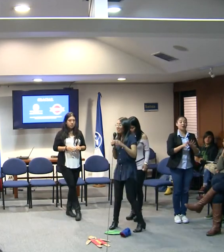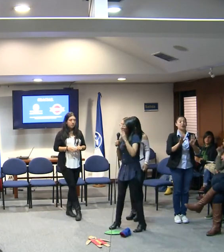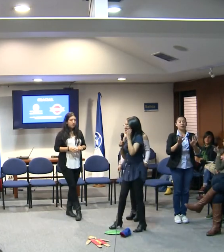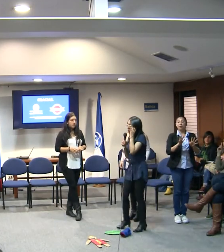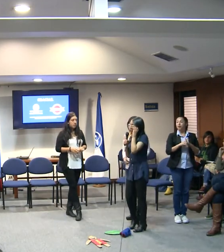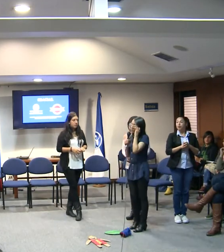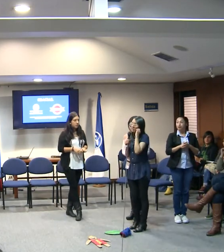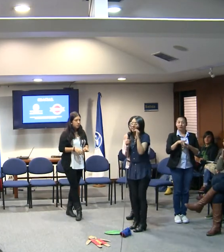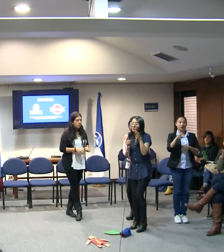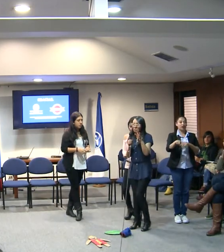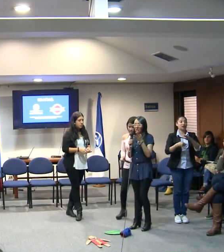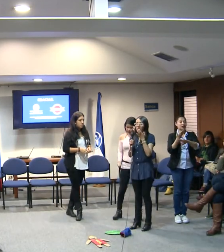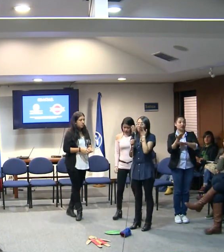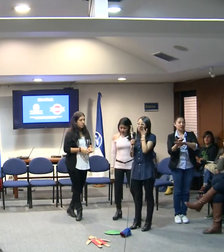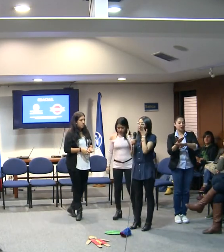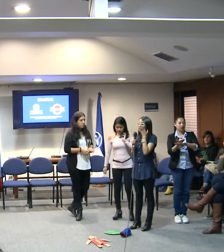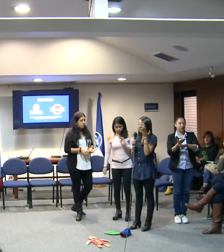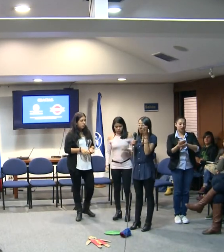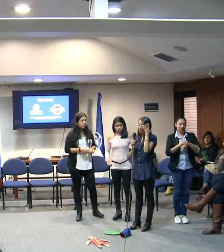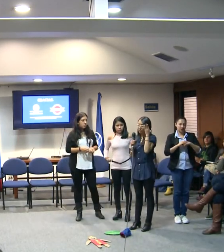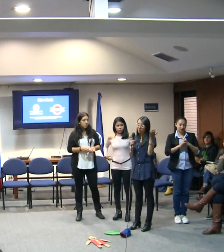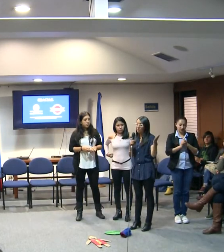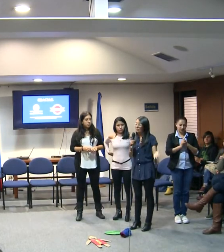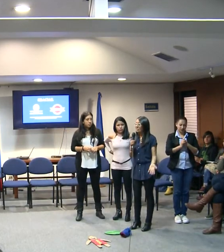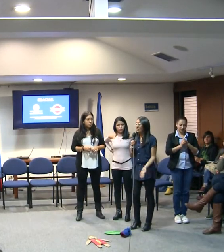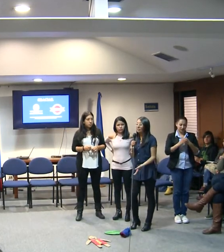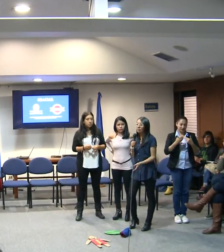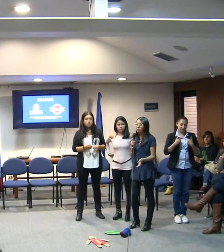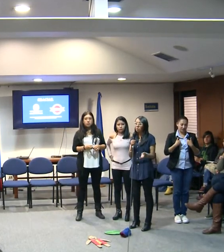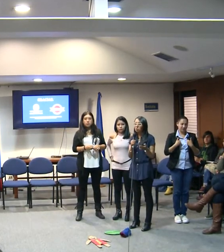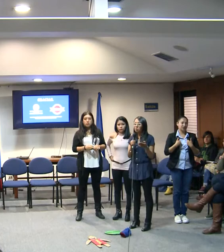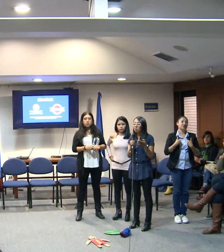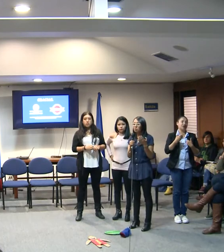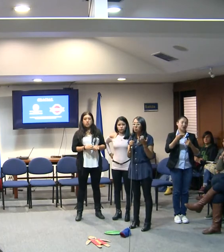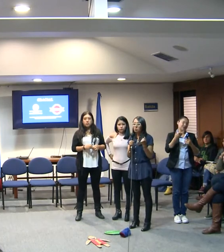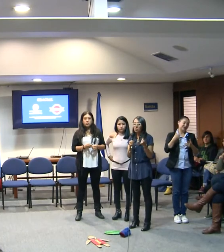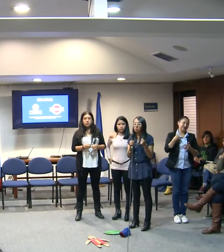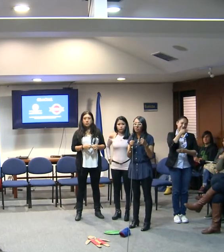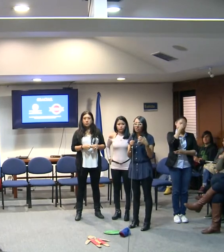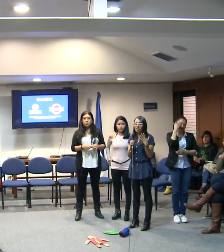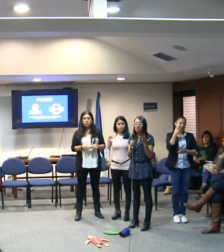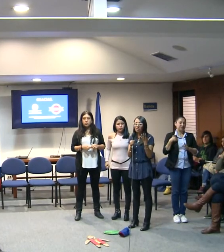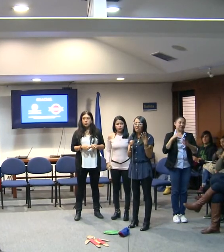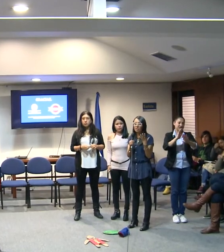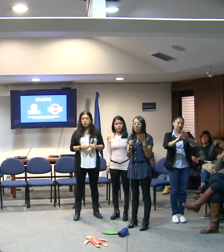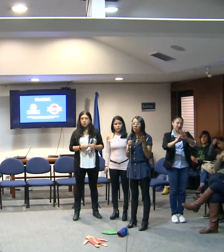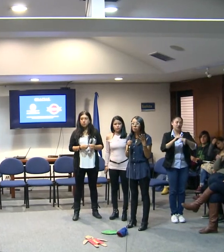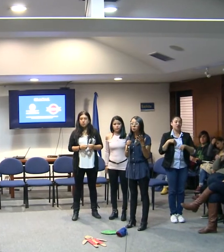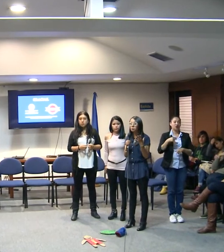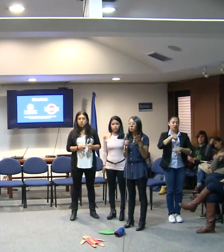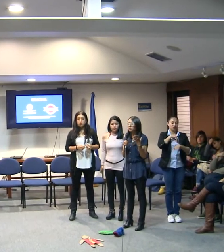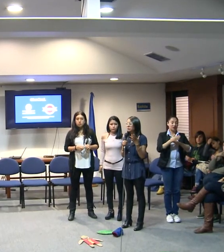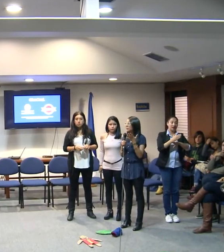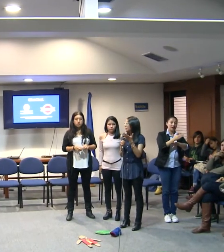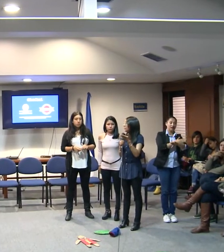Bueno, esta propuesta también se nos pasó a decir que nosotros lo tuvimos en cuenta debido a que ya había